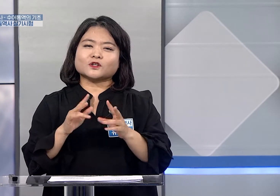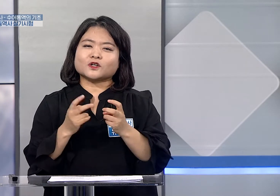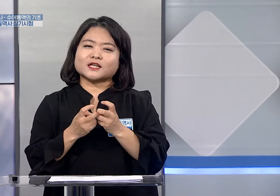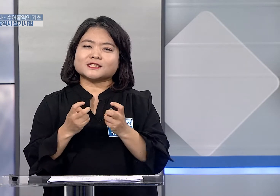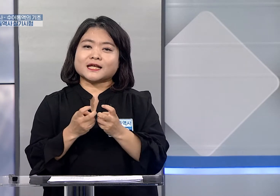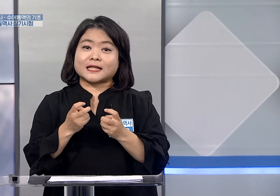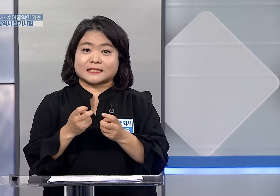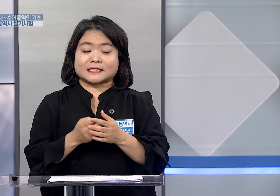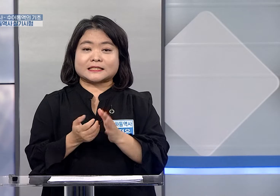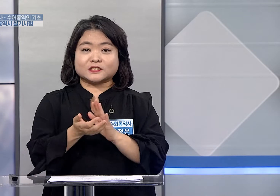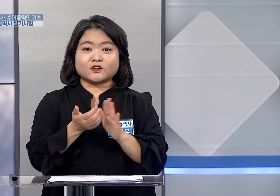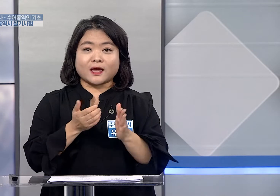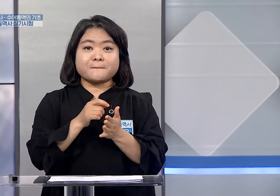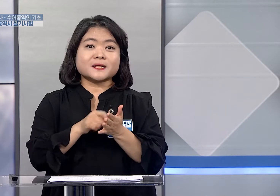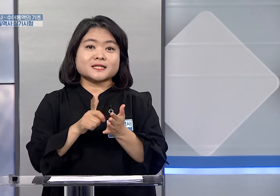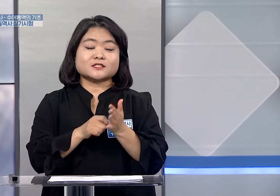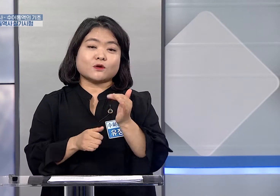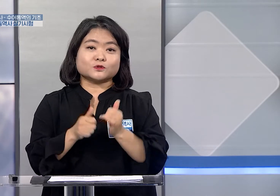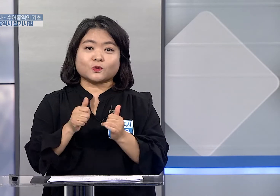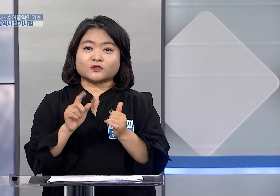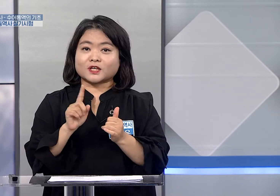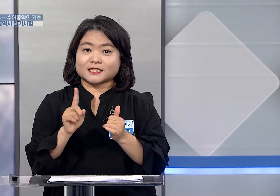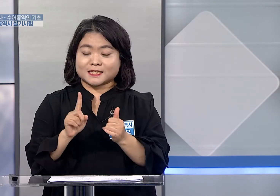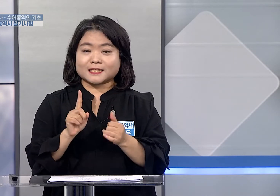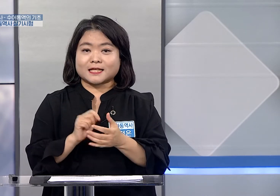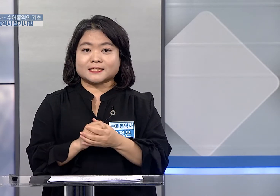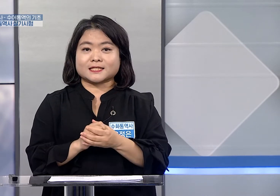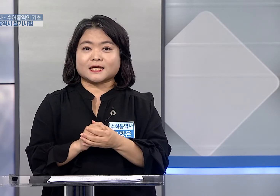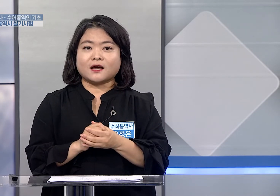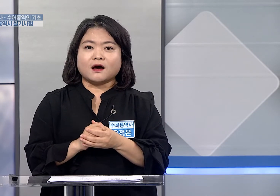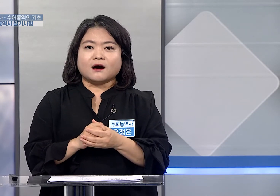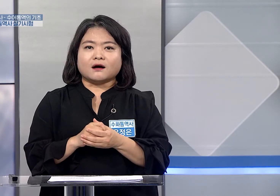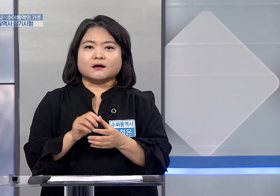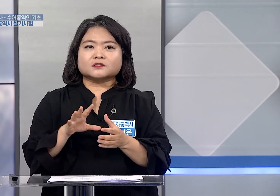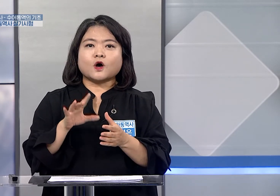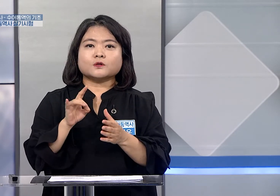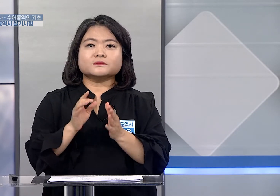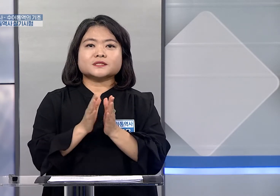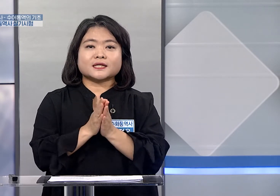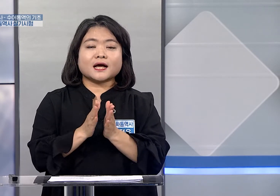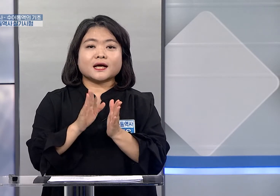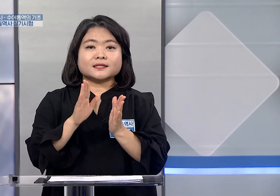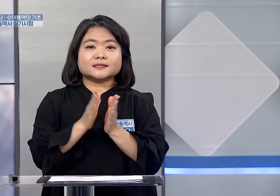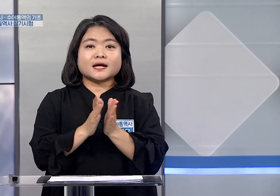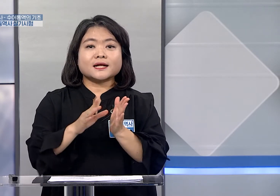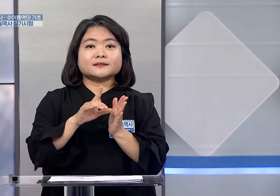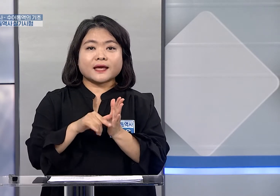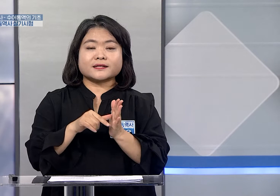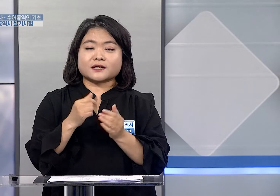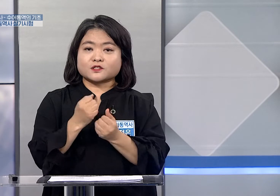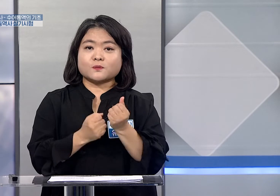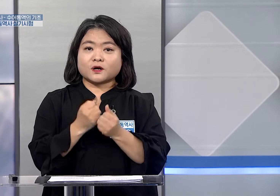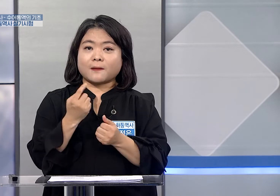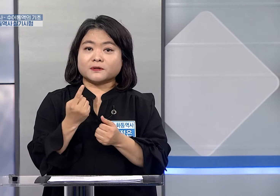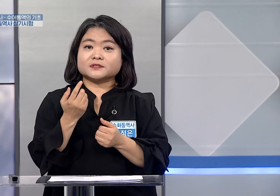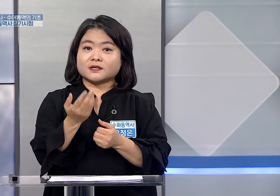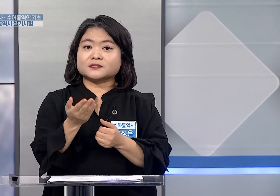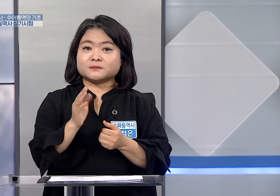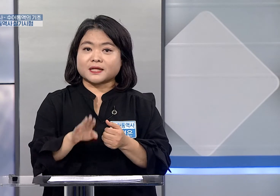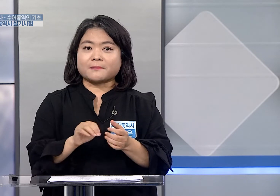어떻게 진행되는지, 그 전에 필기 시험은 또 어떻게 진행되는지 처음 시작할 때 제가 설명을 한번